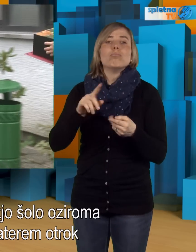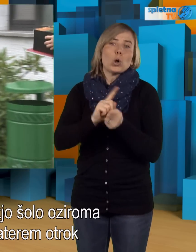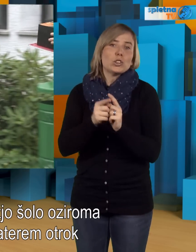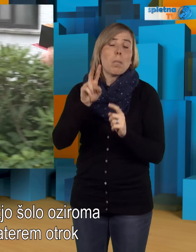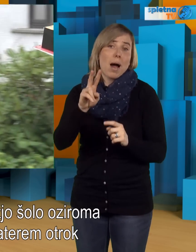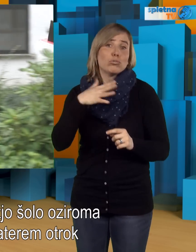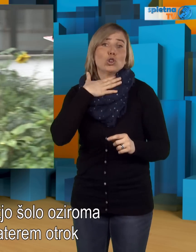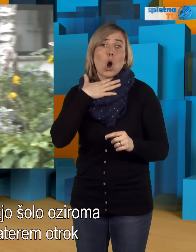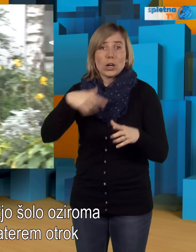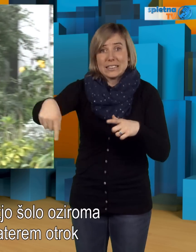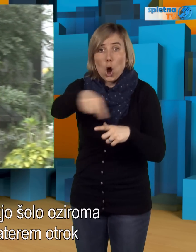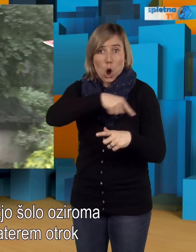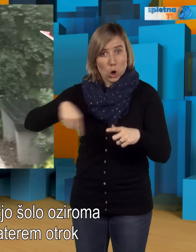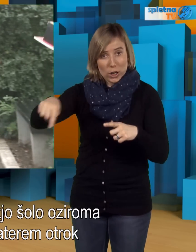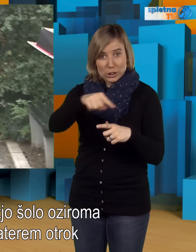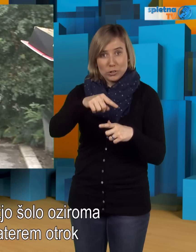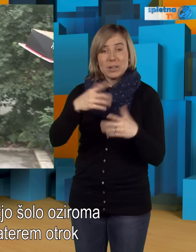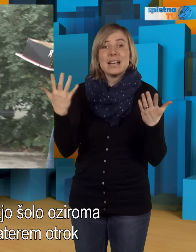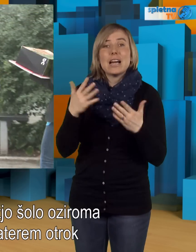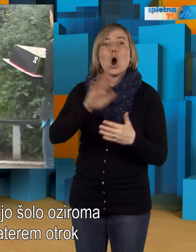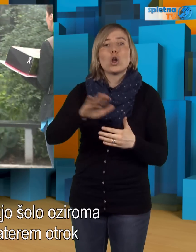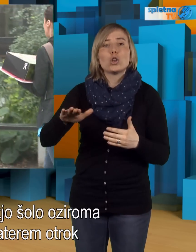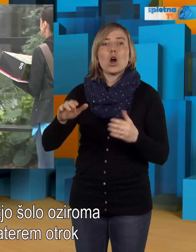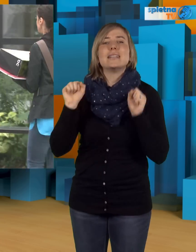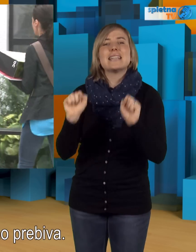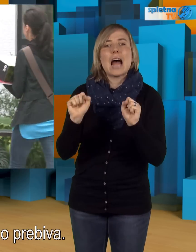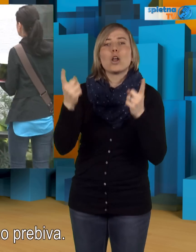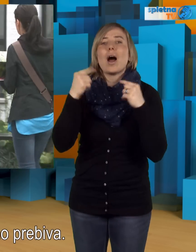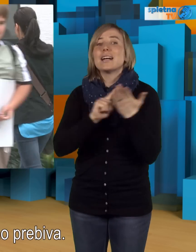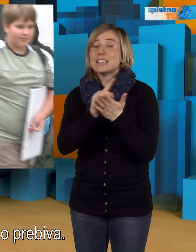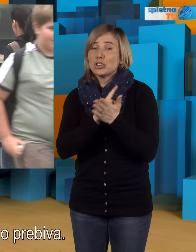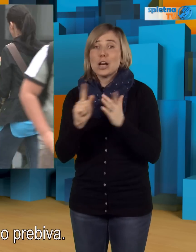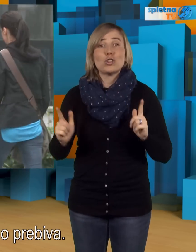okoliš, v katerem otrok stalno ali začasno prebiva.